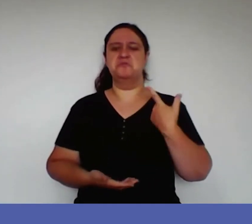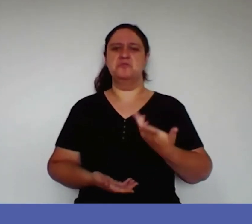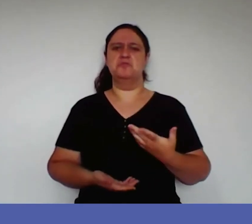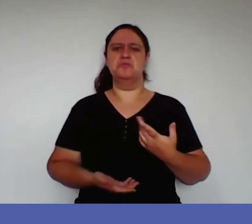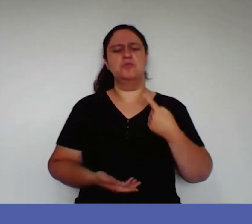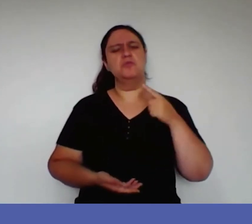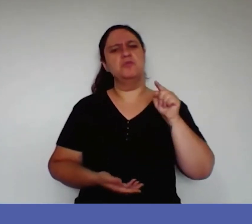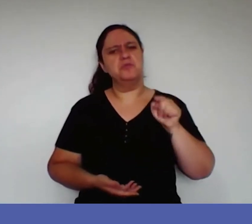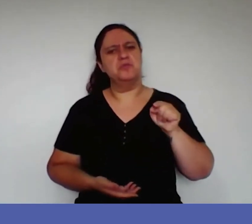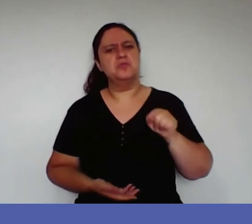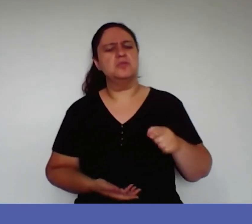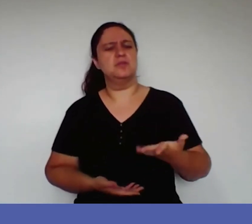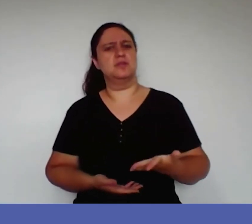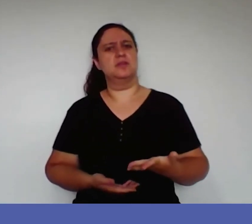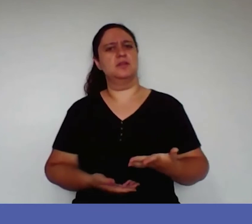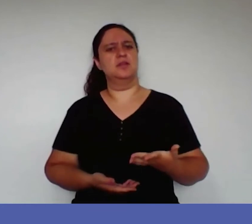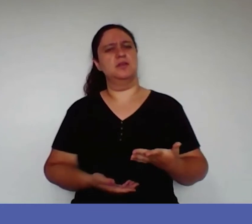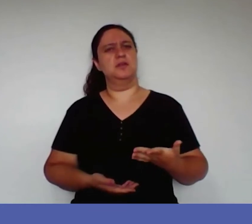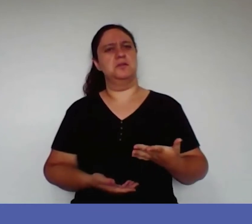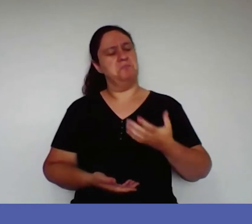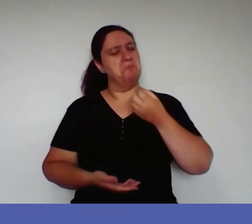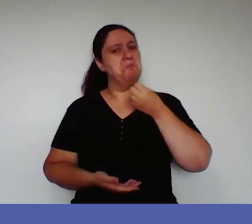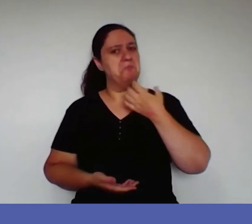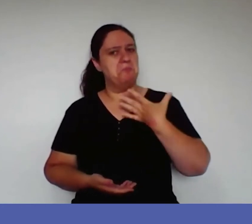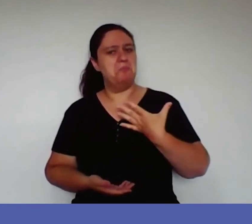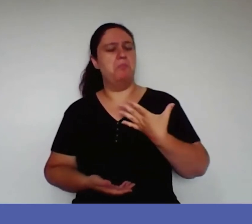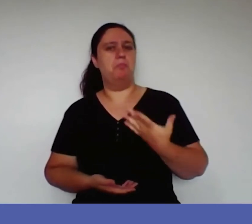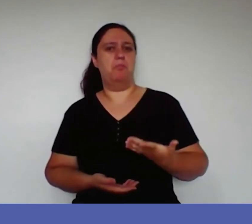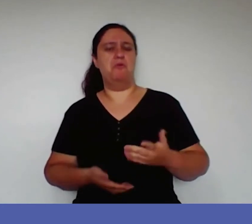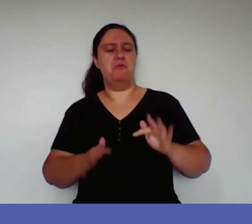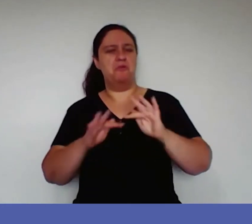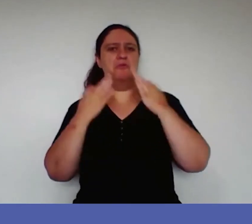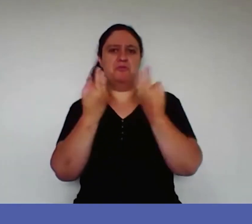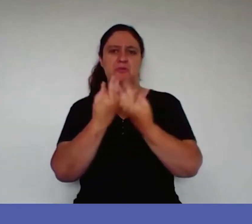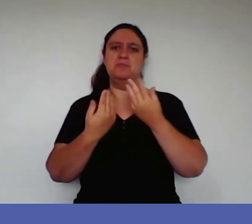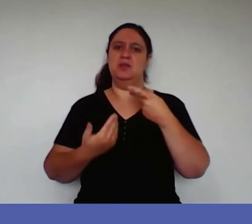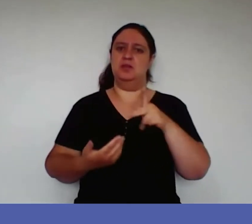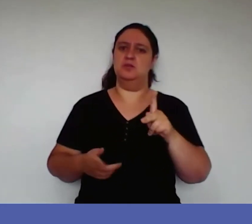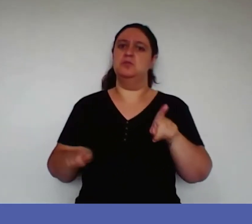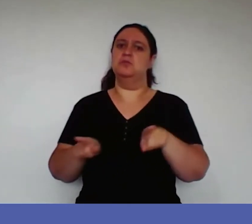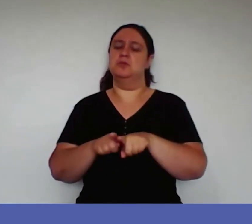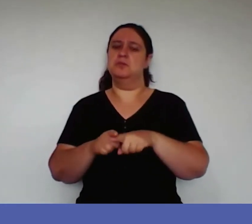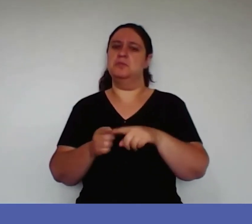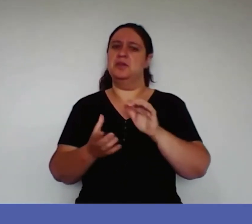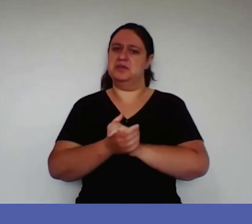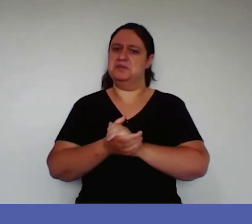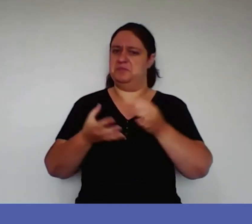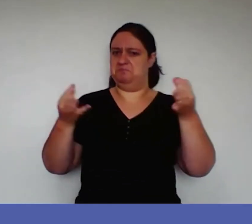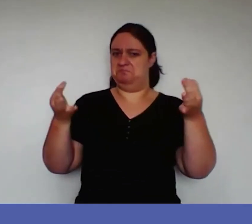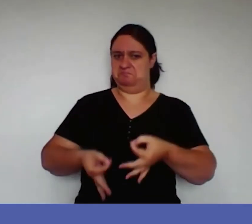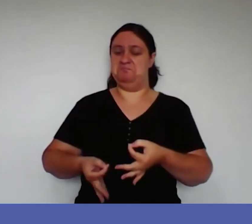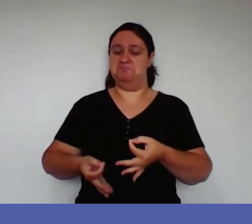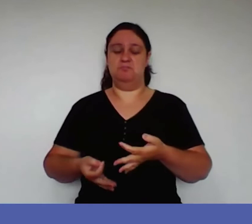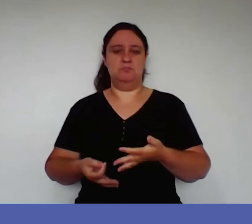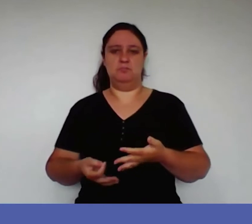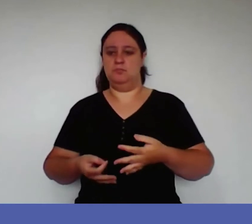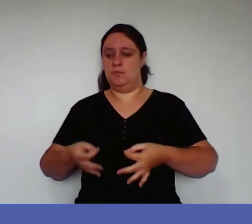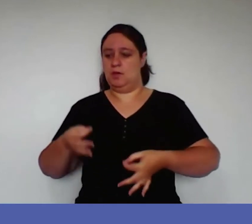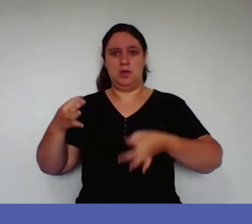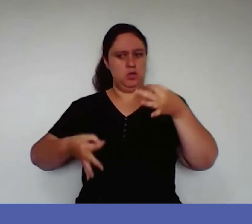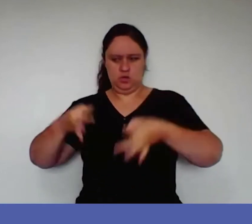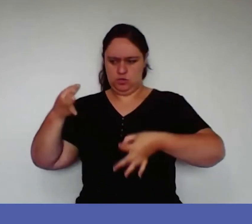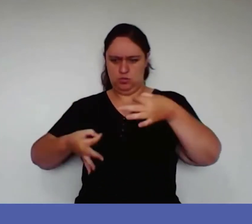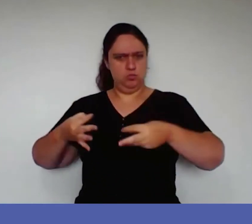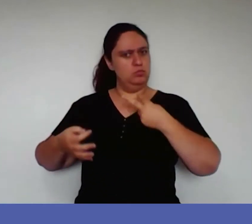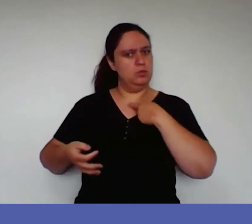uma linhagem muito boa, né, sua família também, o seu casamento é tudo certinho, irmão, não julgue os outros. O